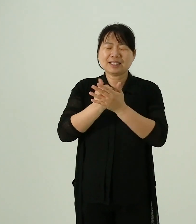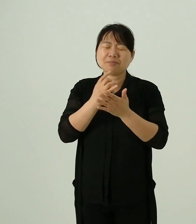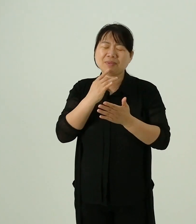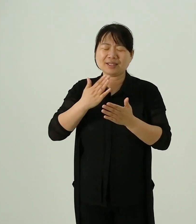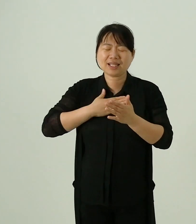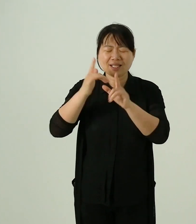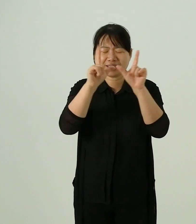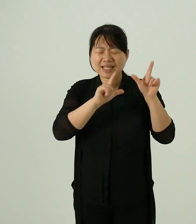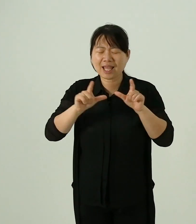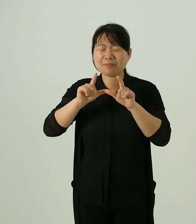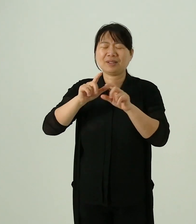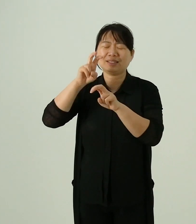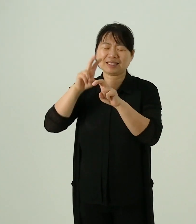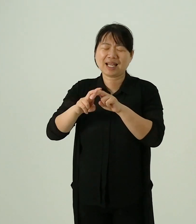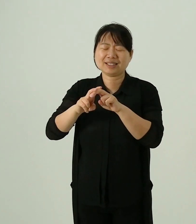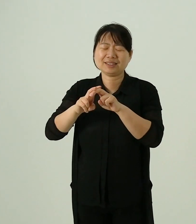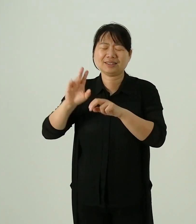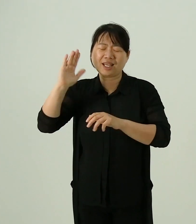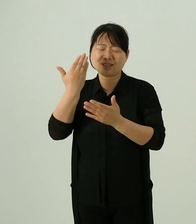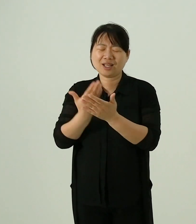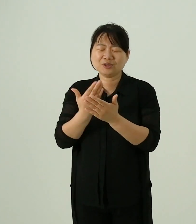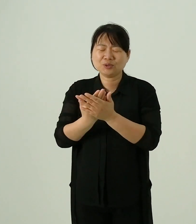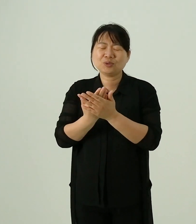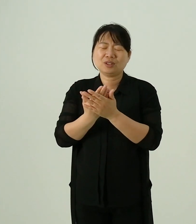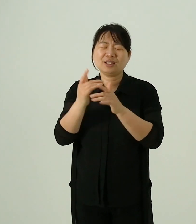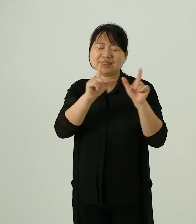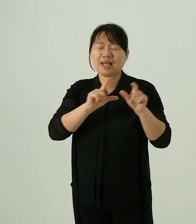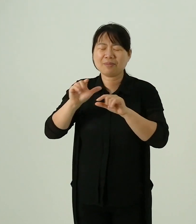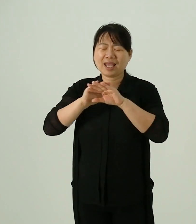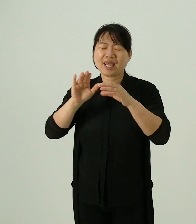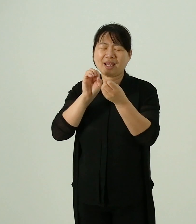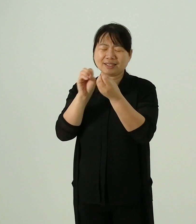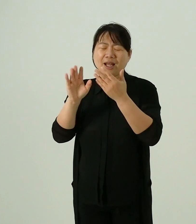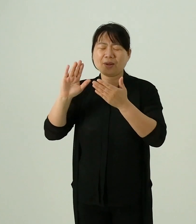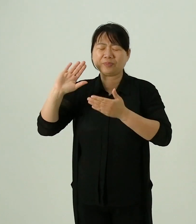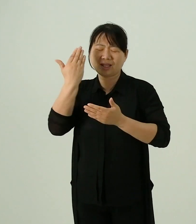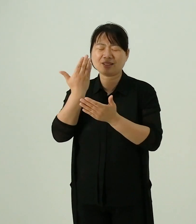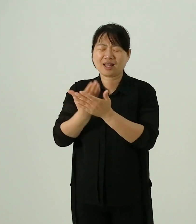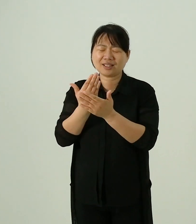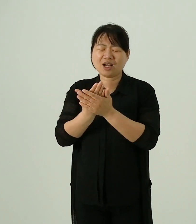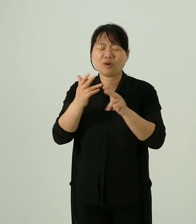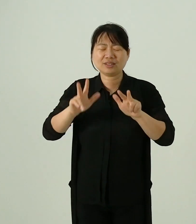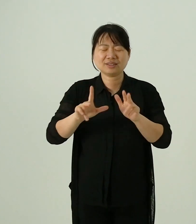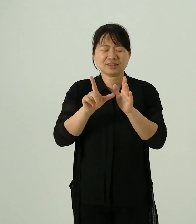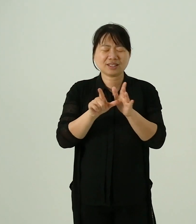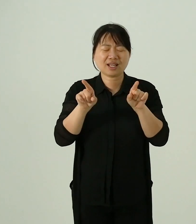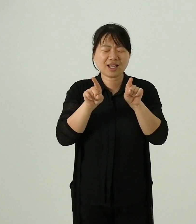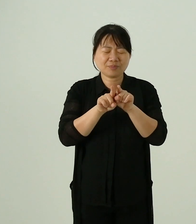주시옵소서. 우리 시간 다 같이 한번 주여 부르며 기도합니다. 주여